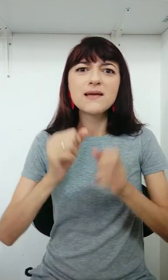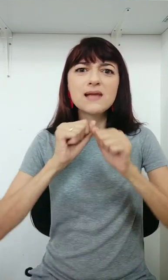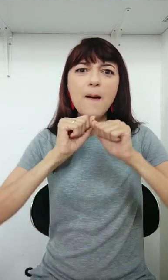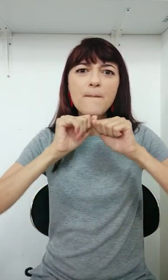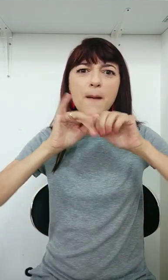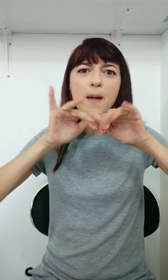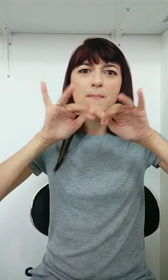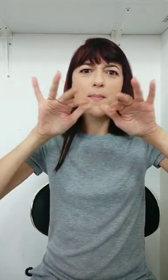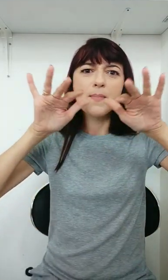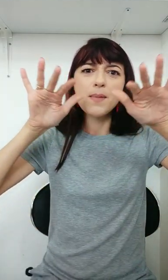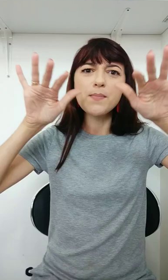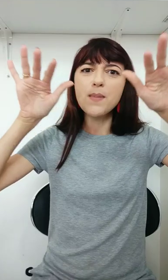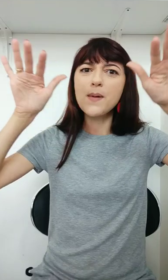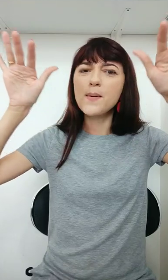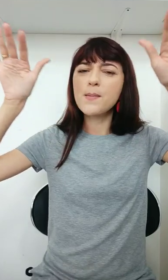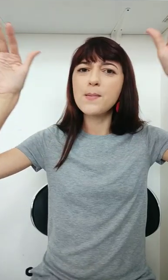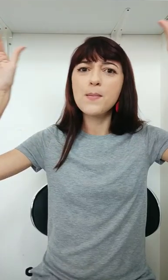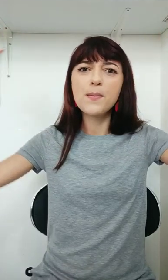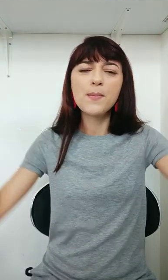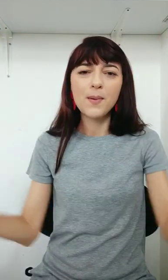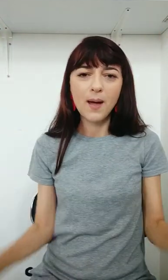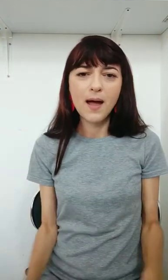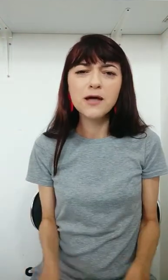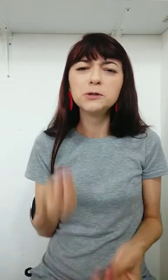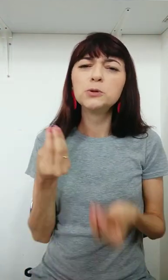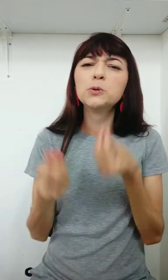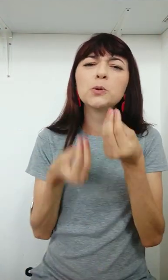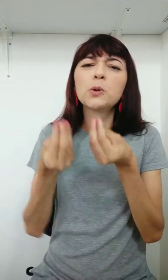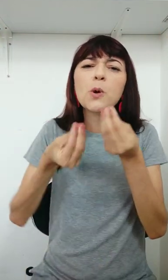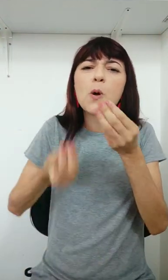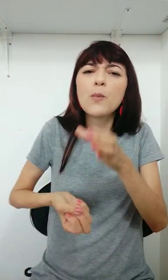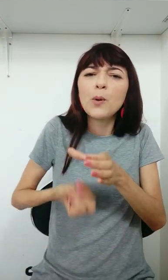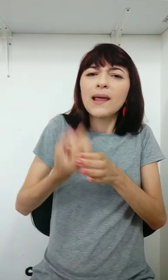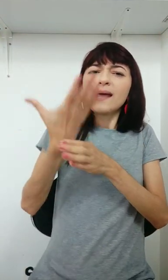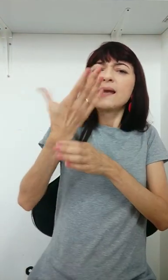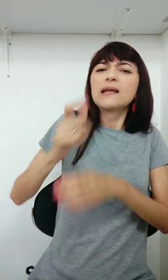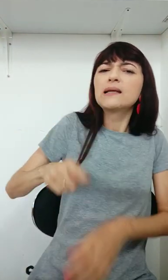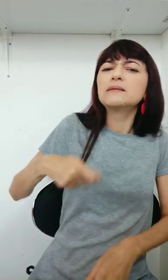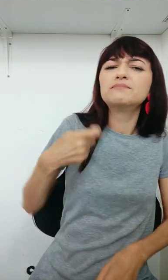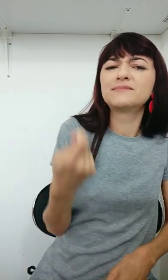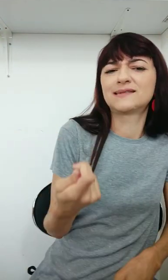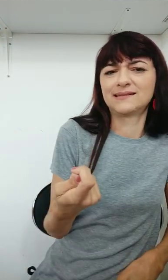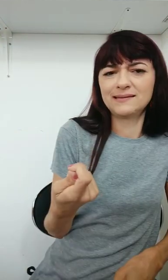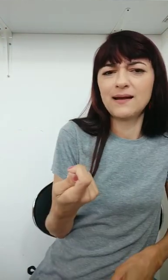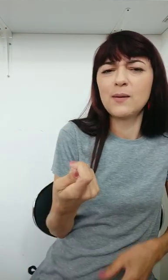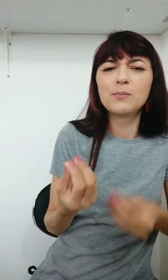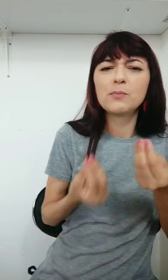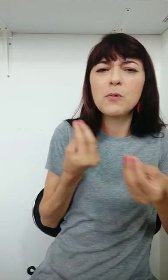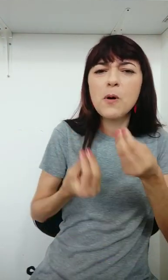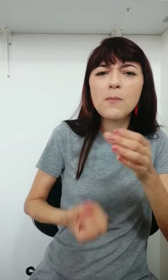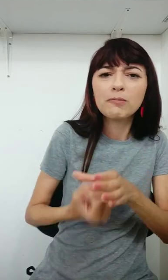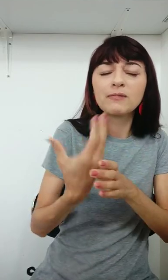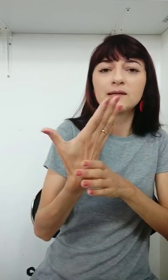né, vocês vão entender, porque foi assim, né? Uma pessoa criou, né? Aí outras pessoas começaram a copiar, a utilizar, né?